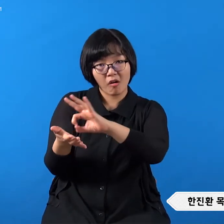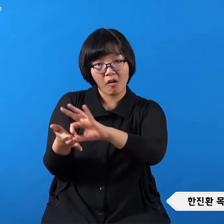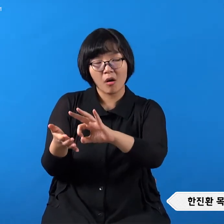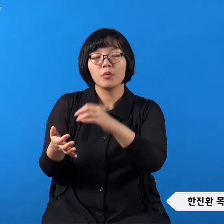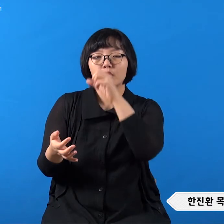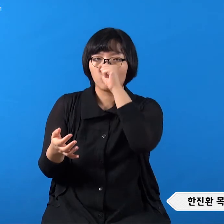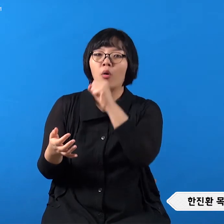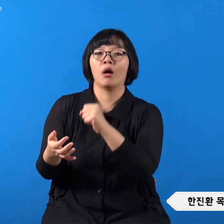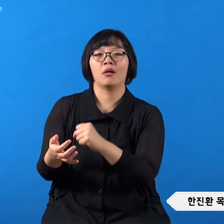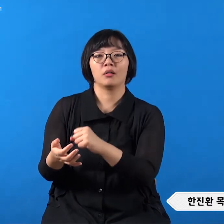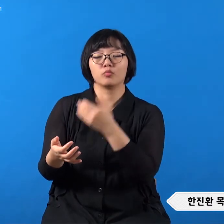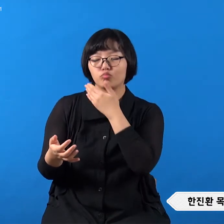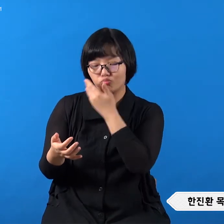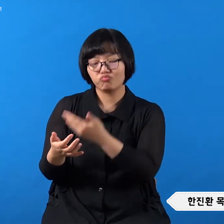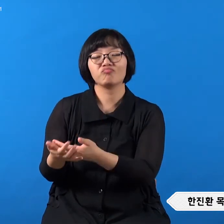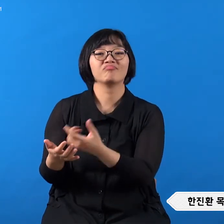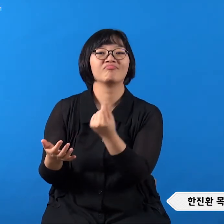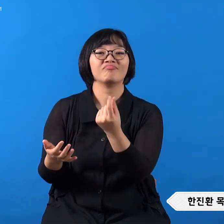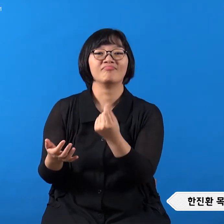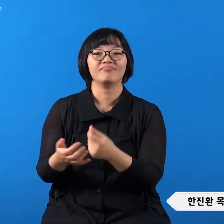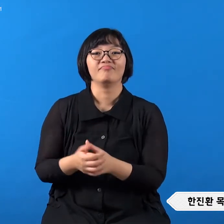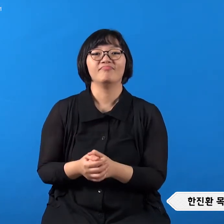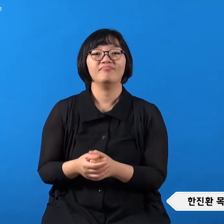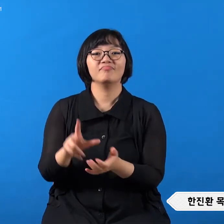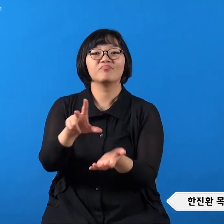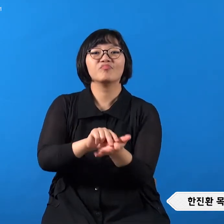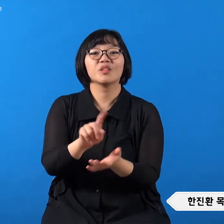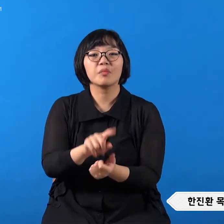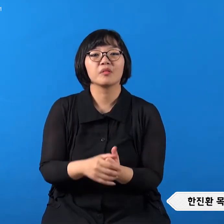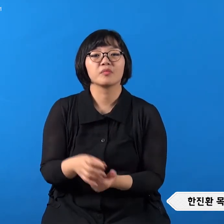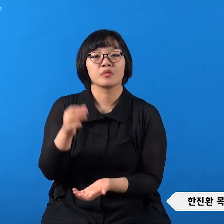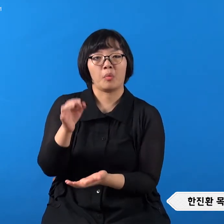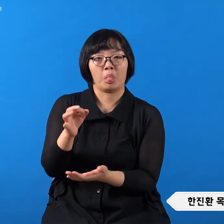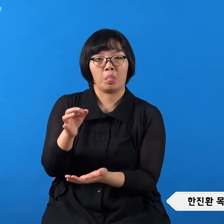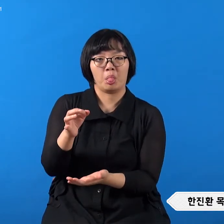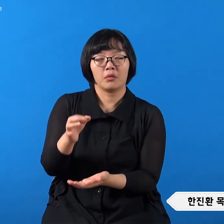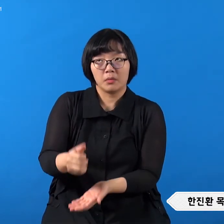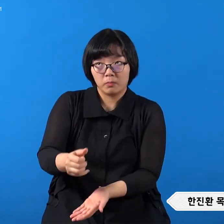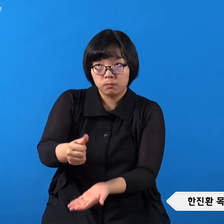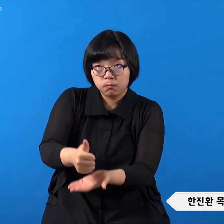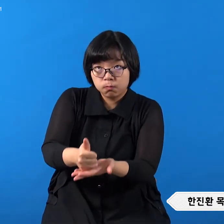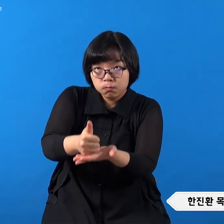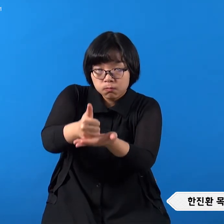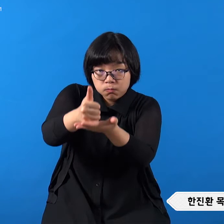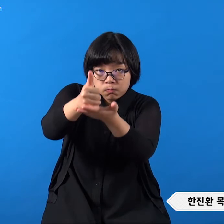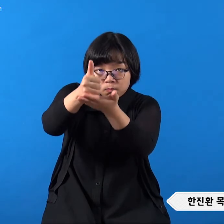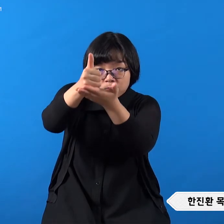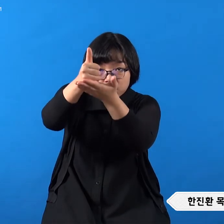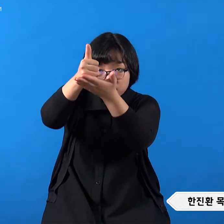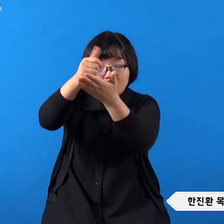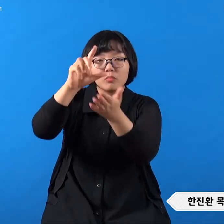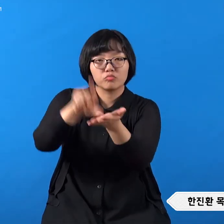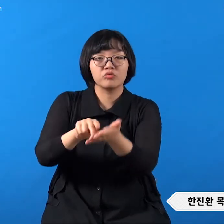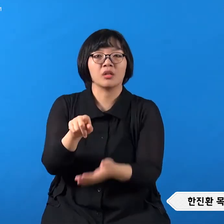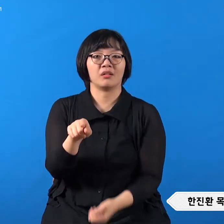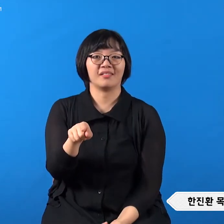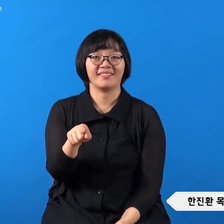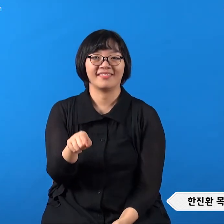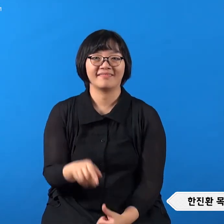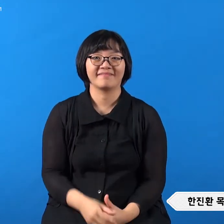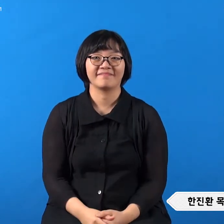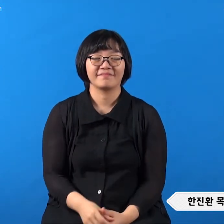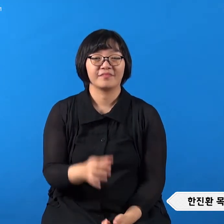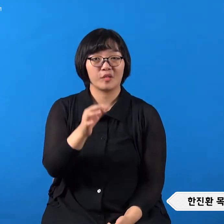있다면 그건 너무나도 귀한 것입니다. 문제는 돈이 우상이 될 때입니다. 돈이 우상이